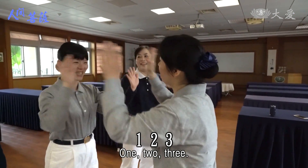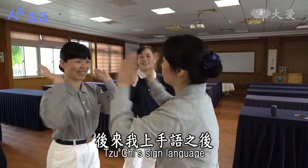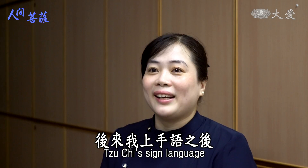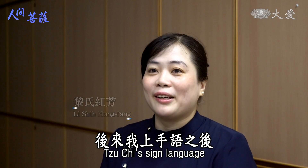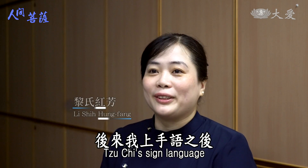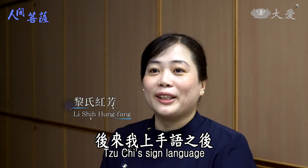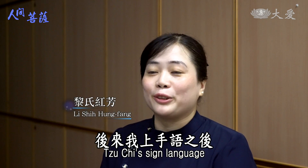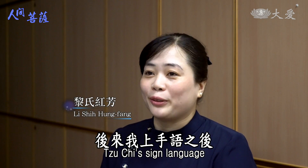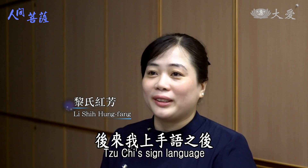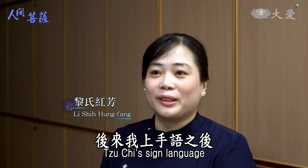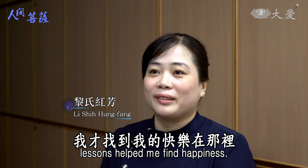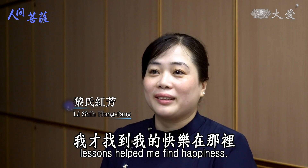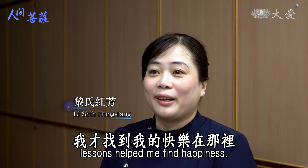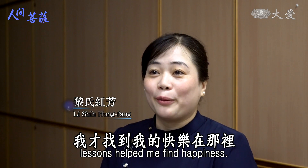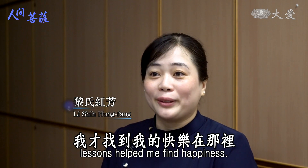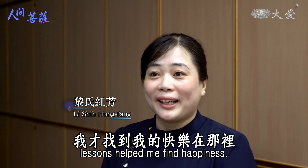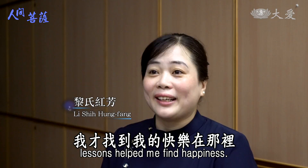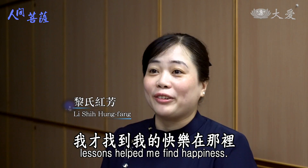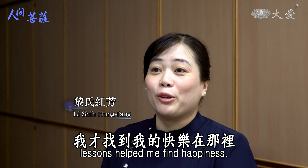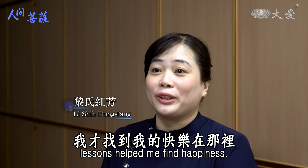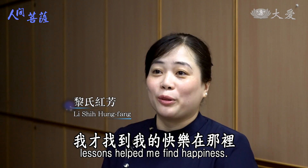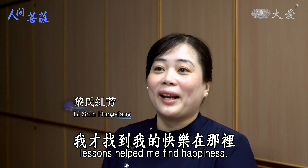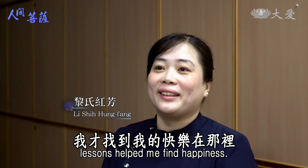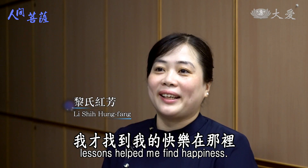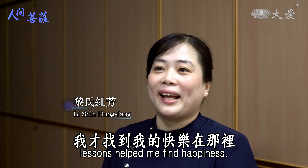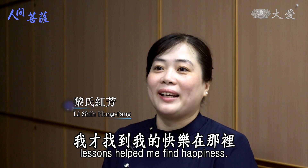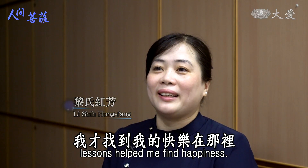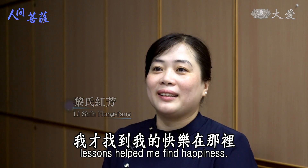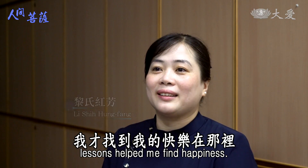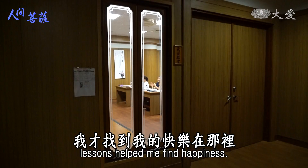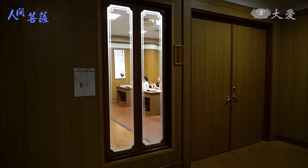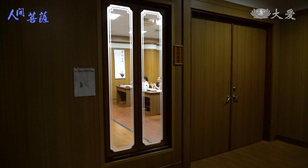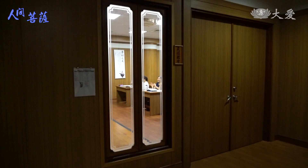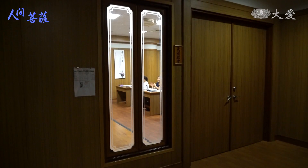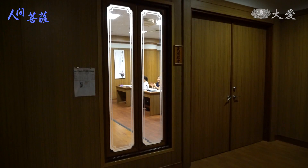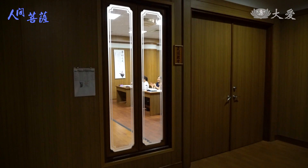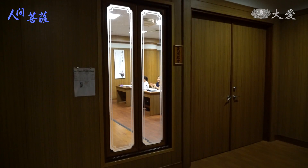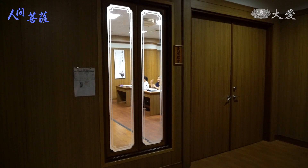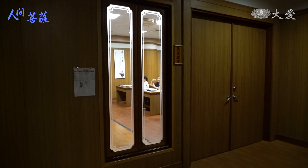后来我上手语的时候，我才找到我的快乐在哪里。